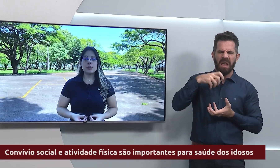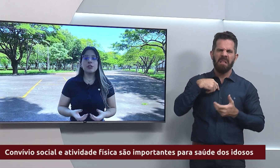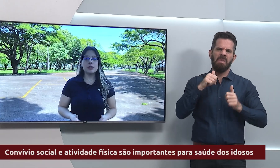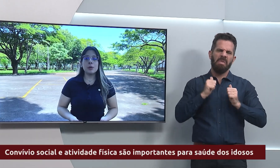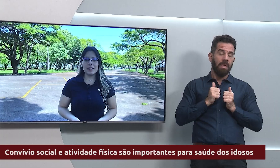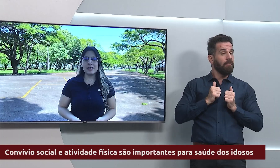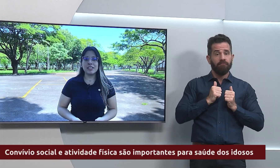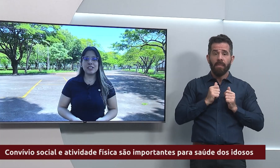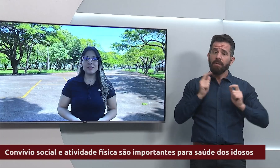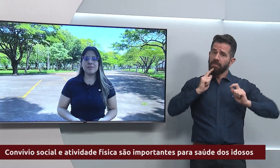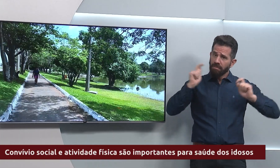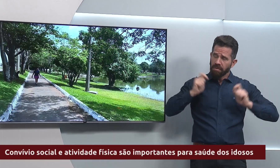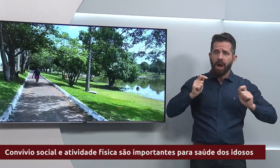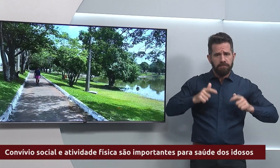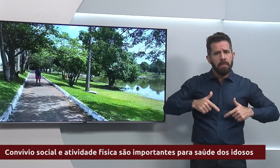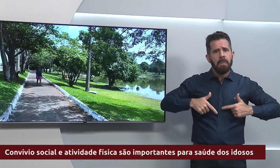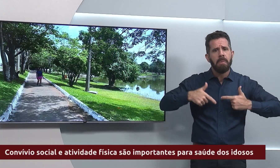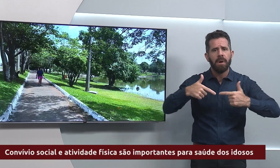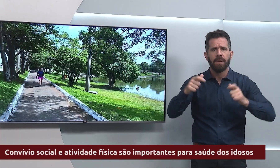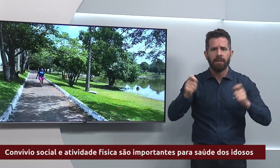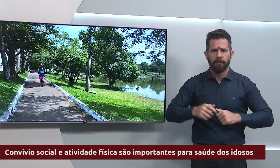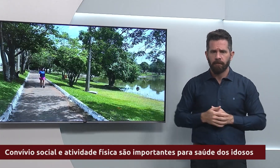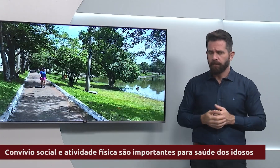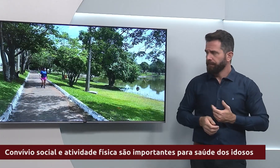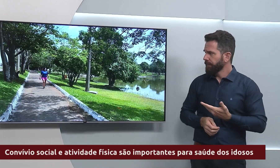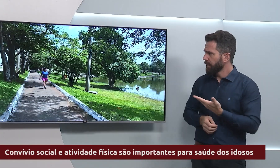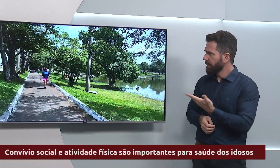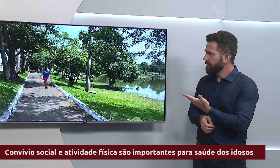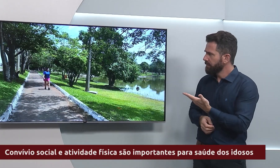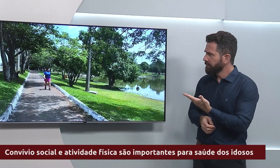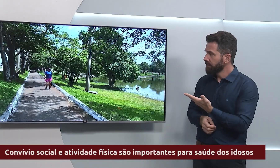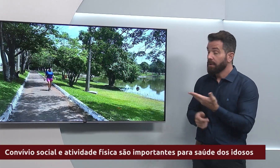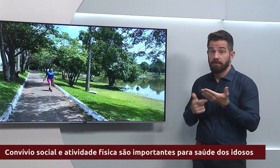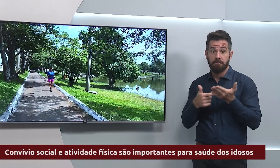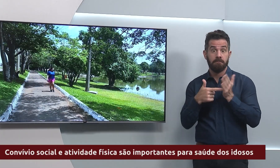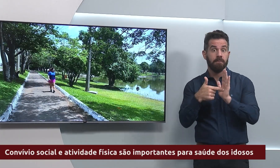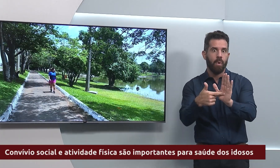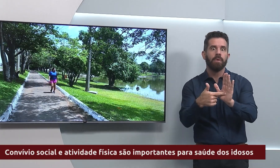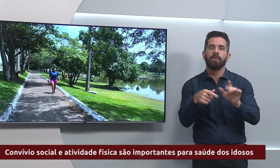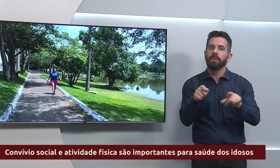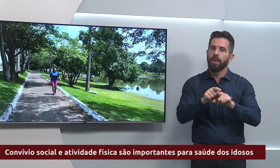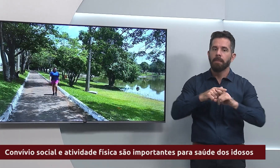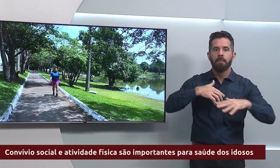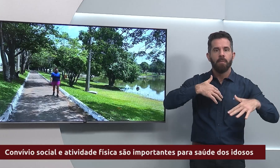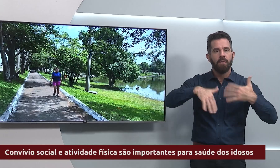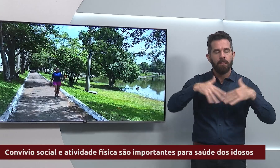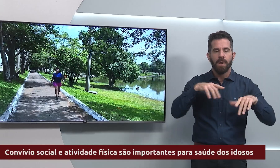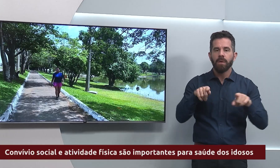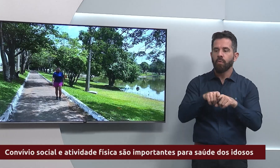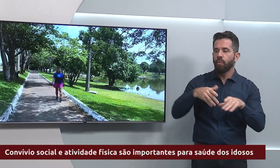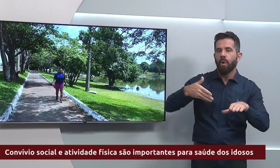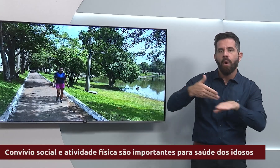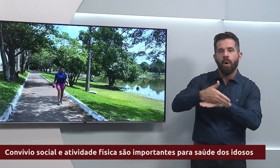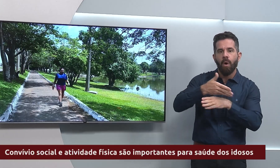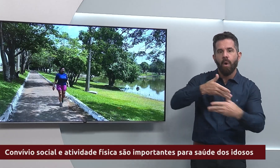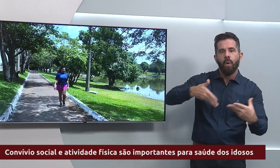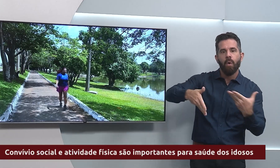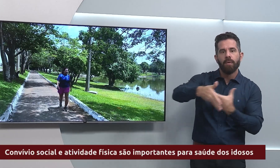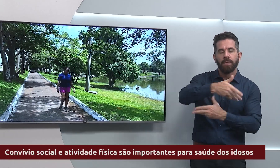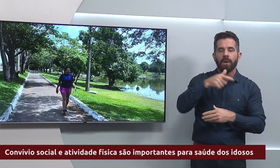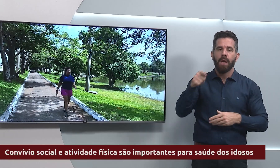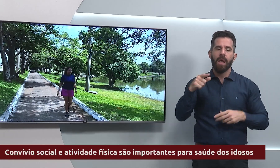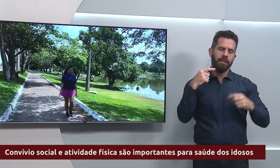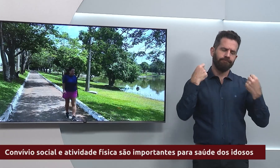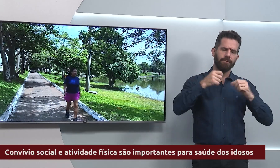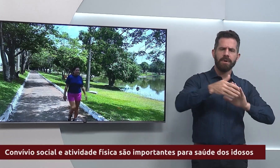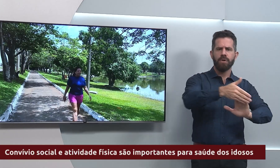vitalidade continua presente. A rotina de Zionice Peixoto mostra que o movimento também é uma forma de convivência. Entre alongamentos e caminhadas, ela